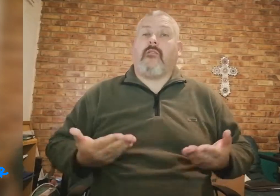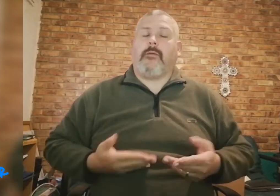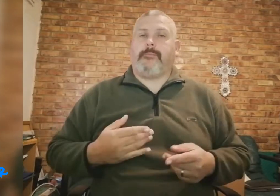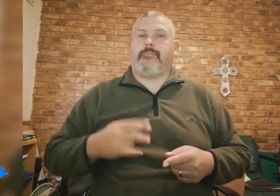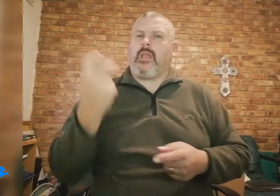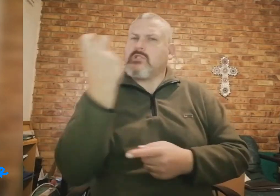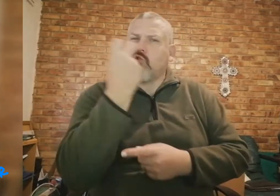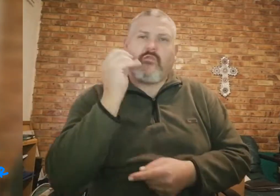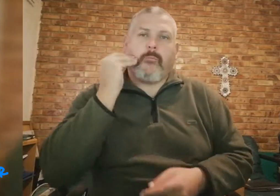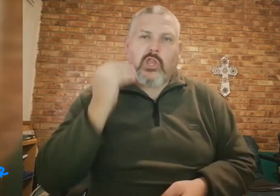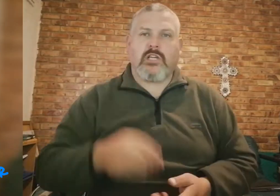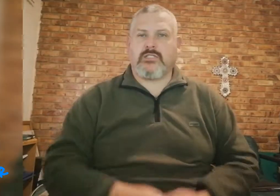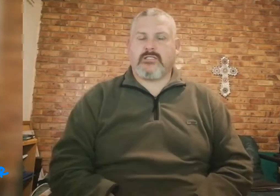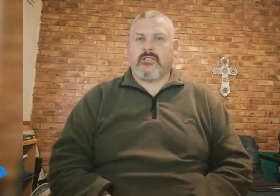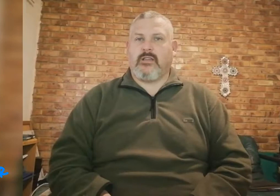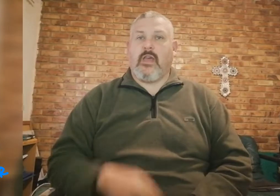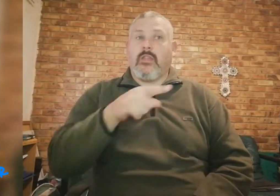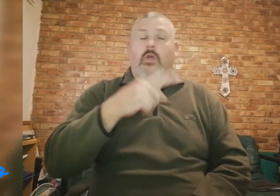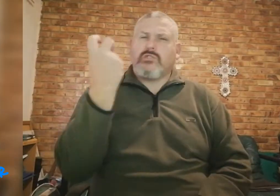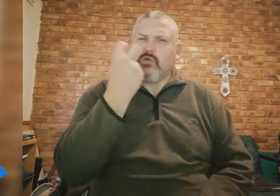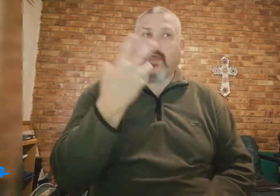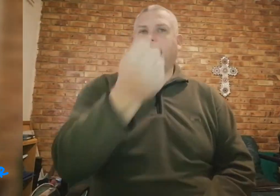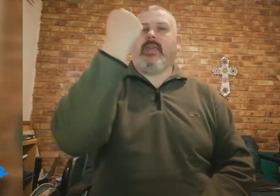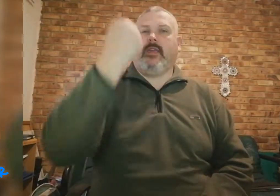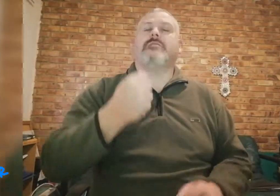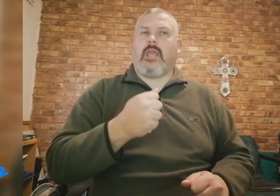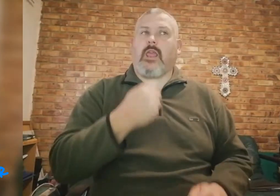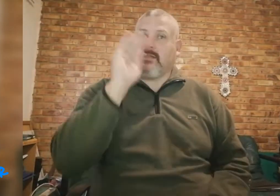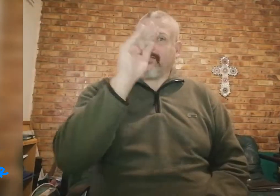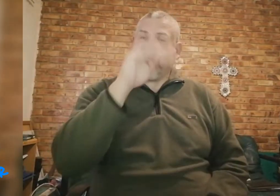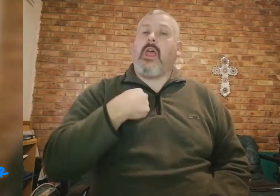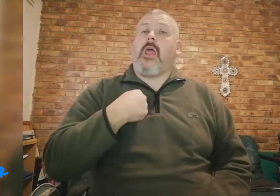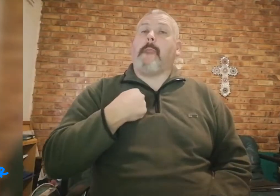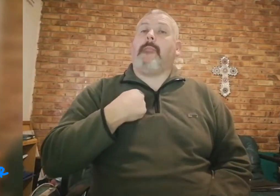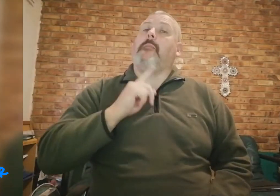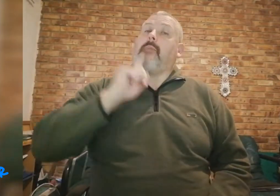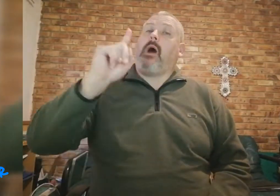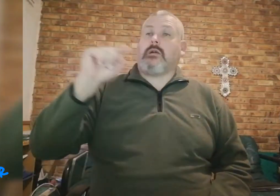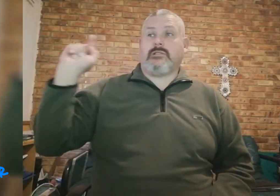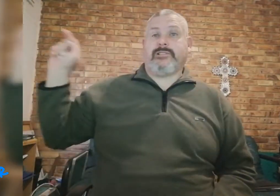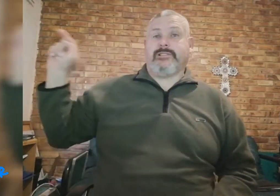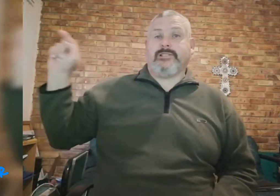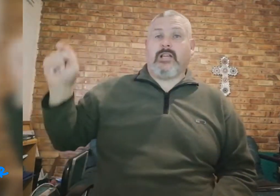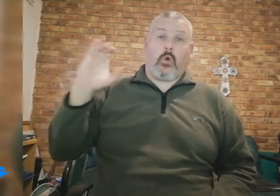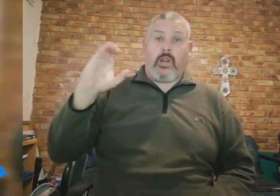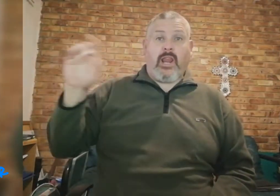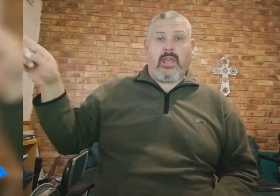slawe, soek vir Petrus, nou soek hy, sê, my baas,